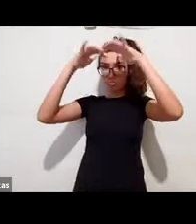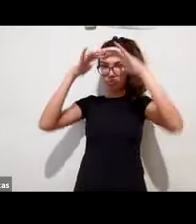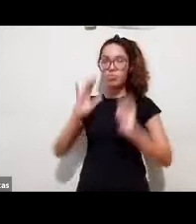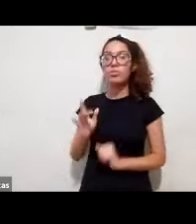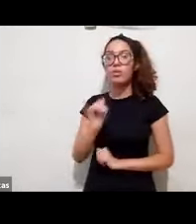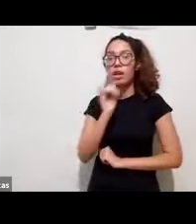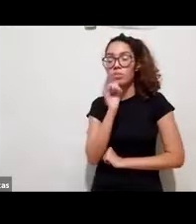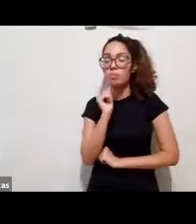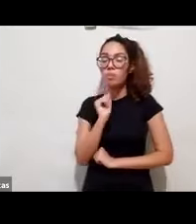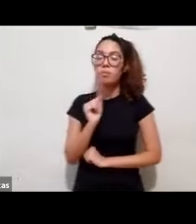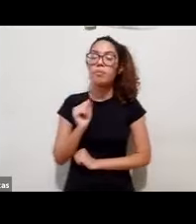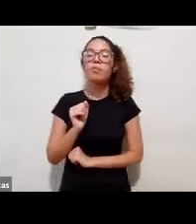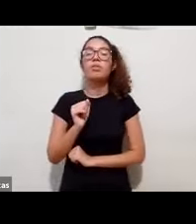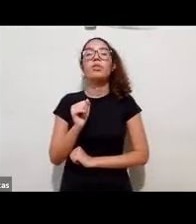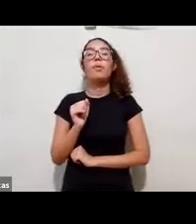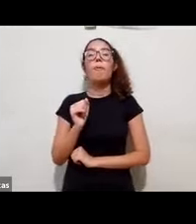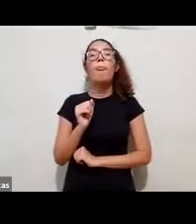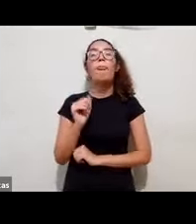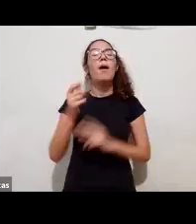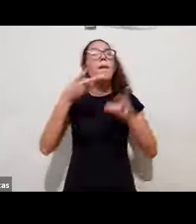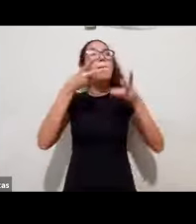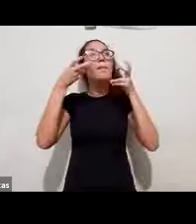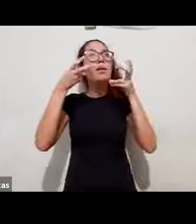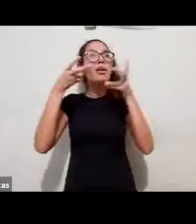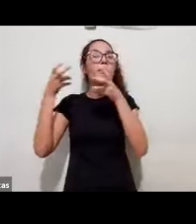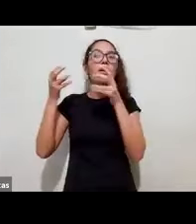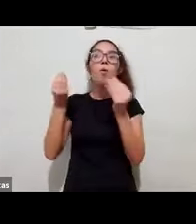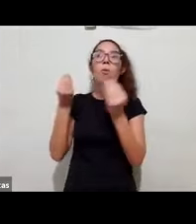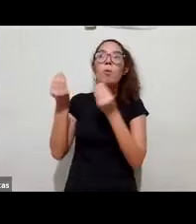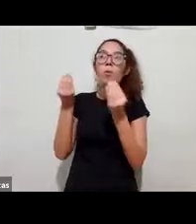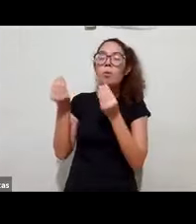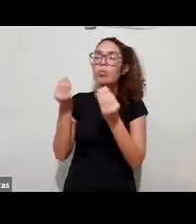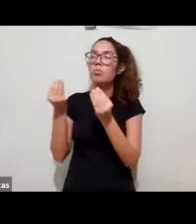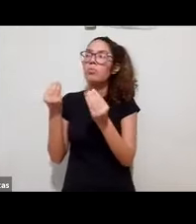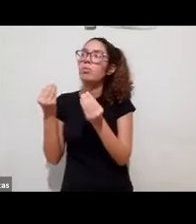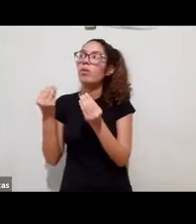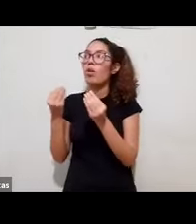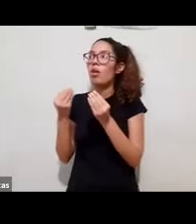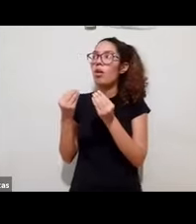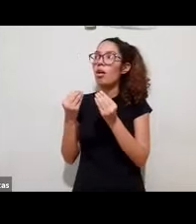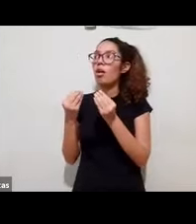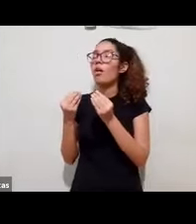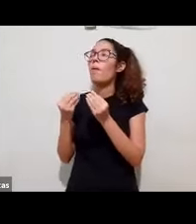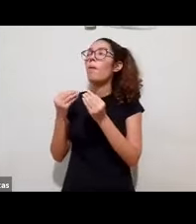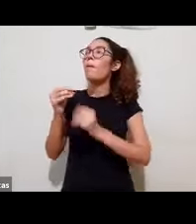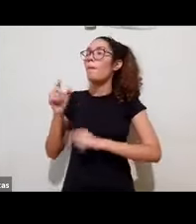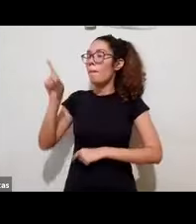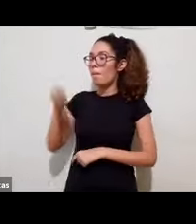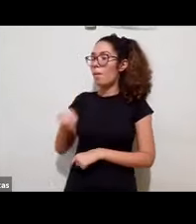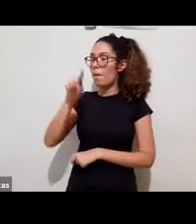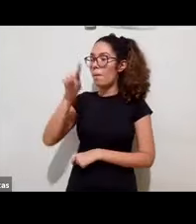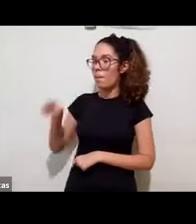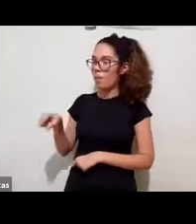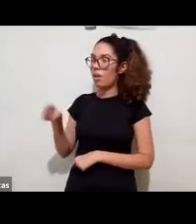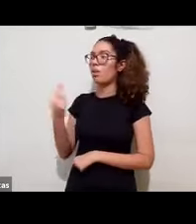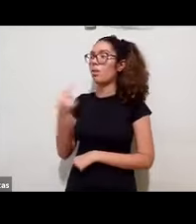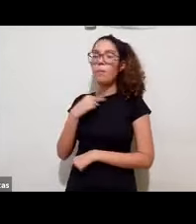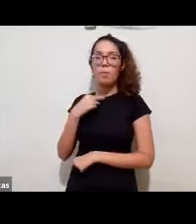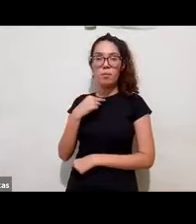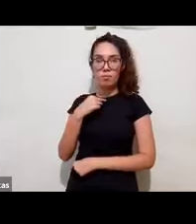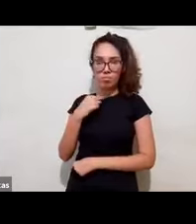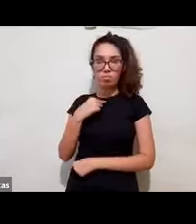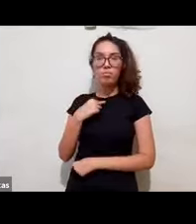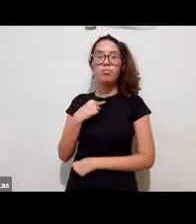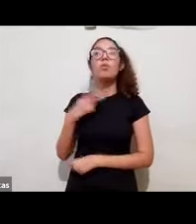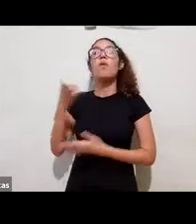o que outras drogas, necessariamente a nossa discussão tem que ser antiproibicionista. E a sua fala é importantíssima, né? Suas